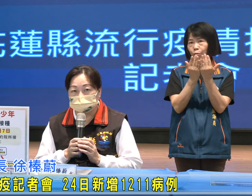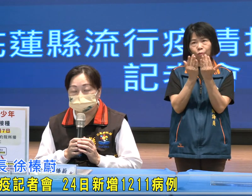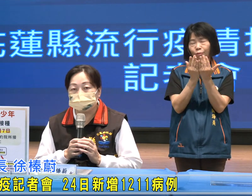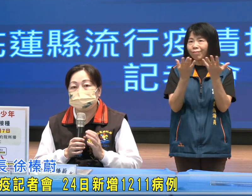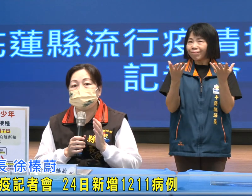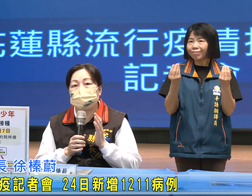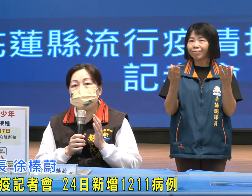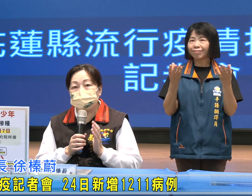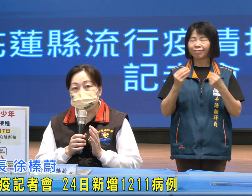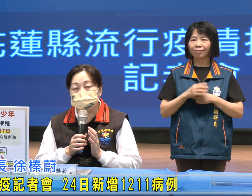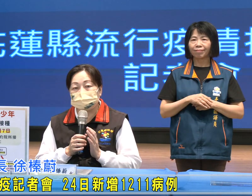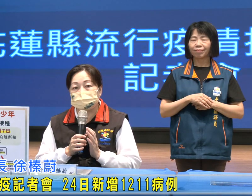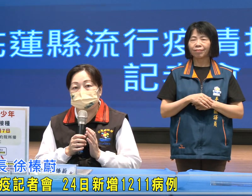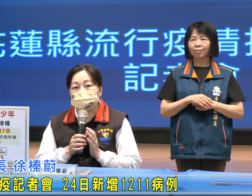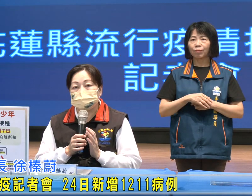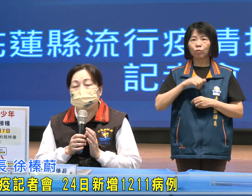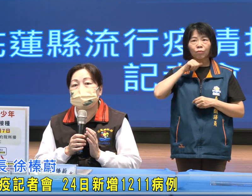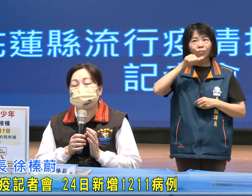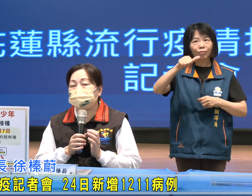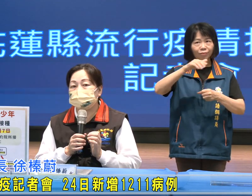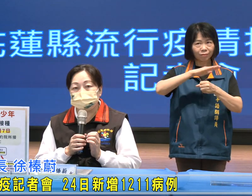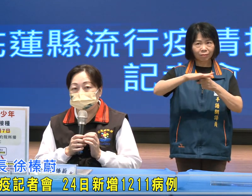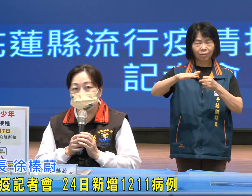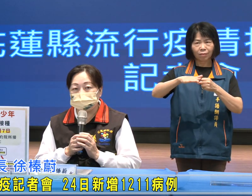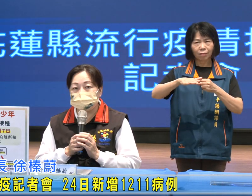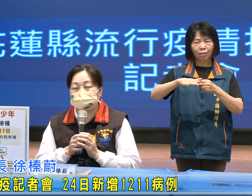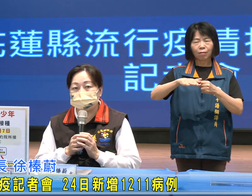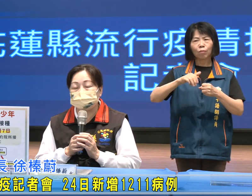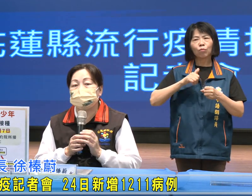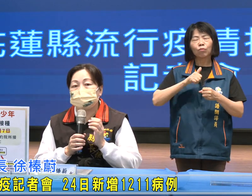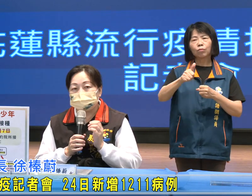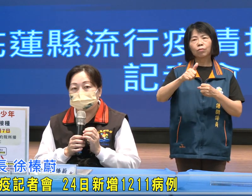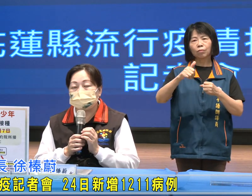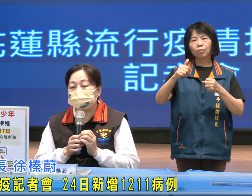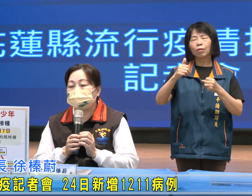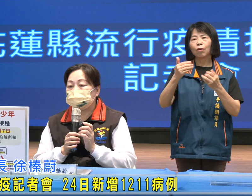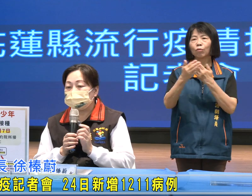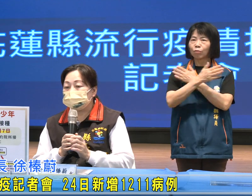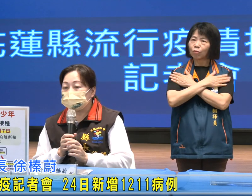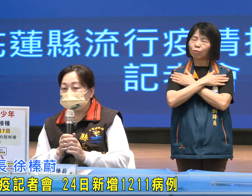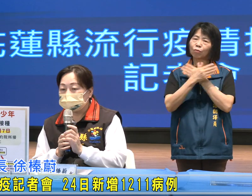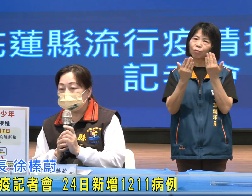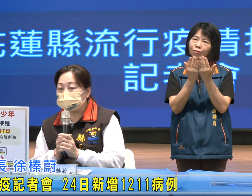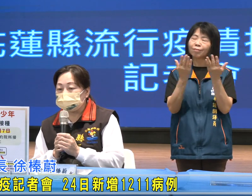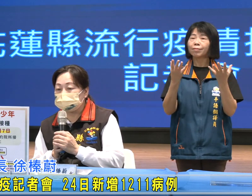稚园，满五岁没有去幼稚园的一样，